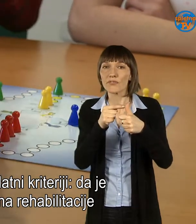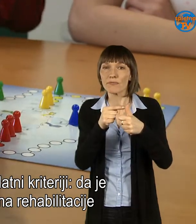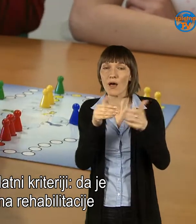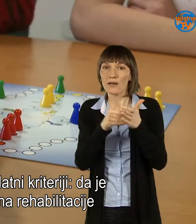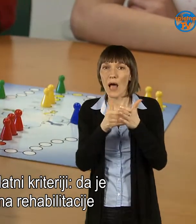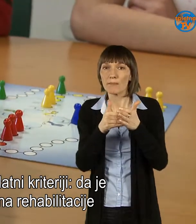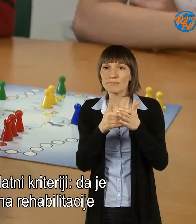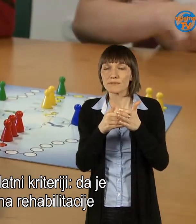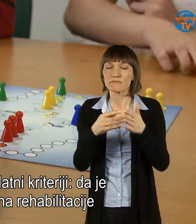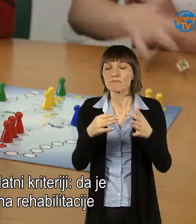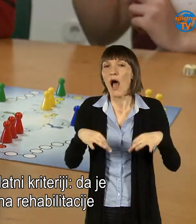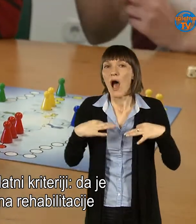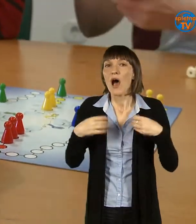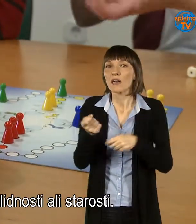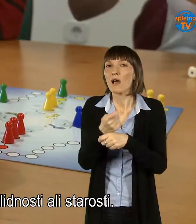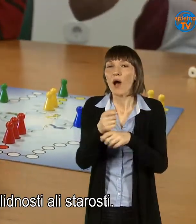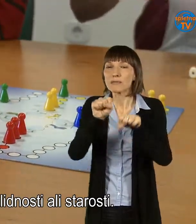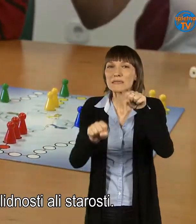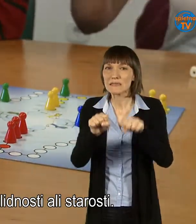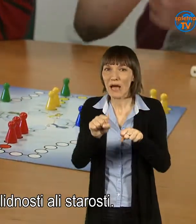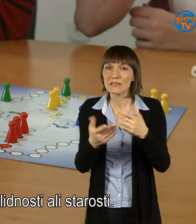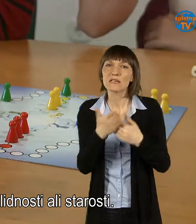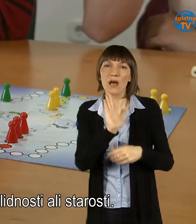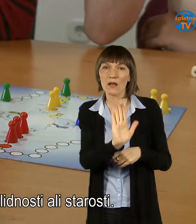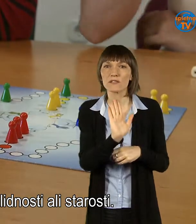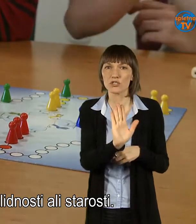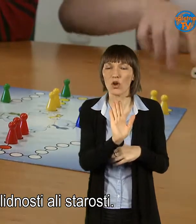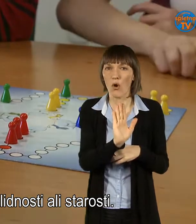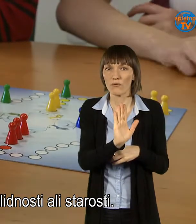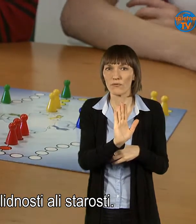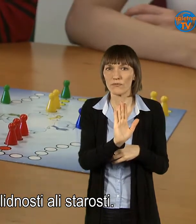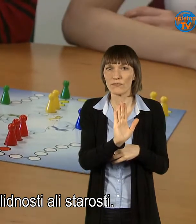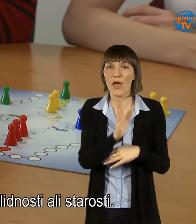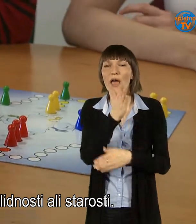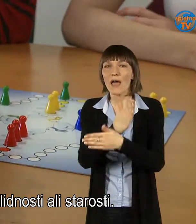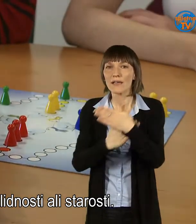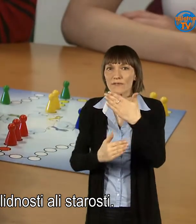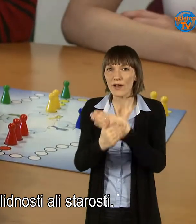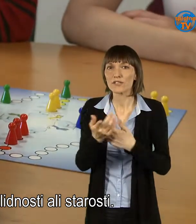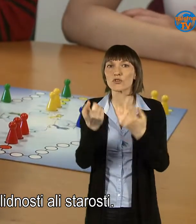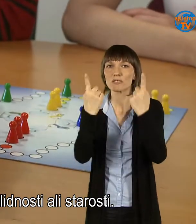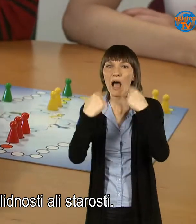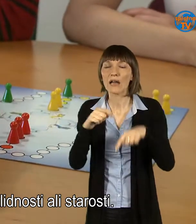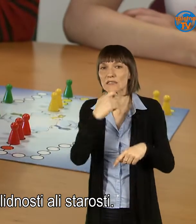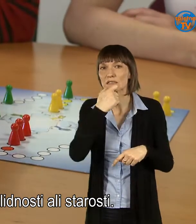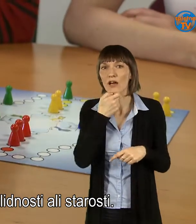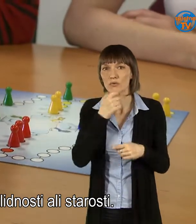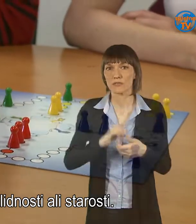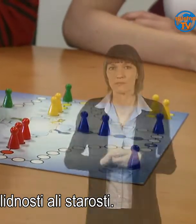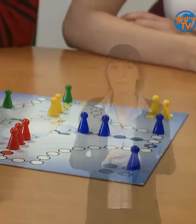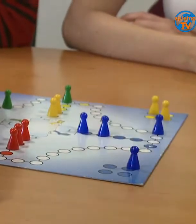potrebna rehabilitacije zaradi svoje invalidnosti ali